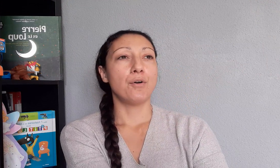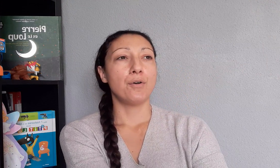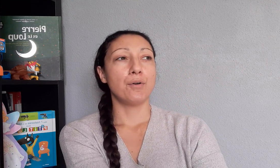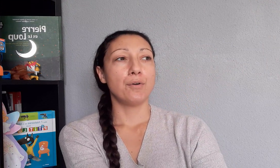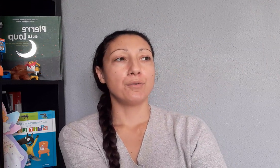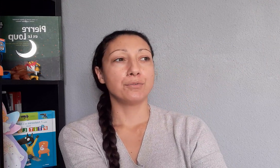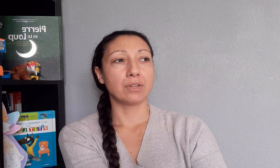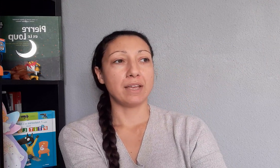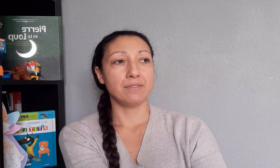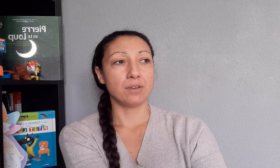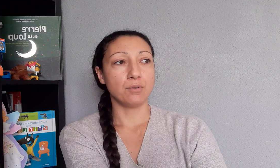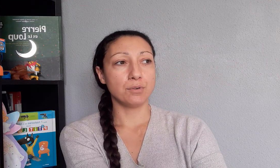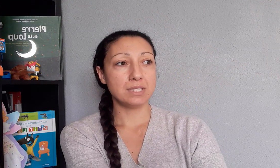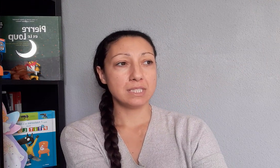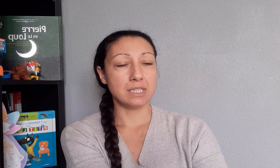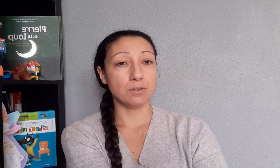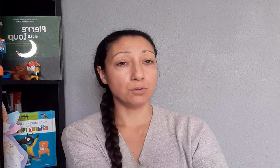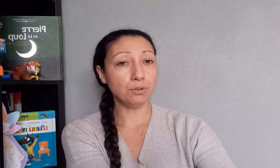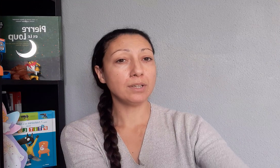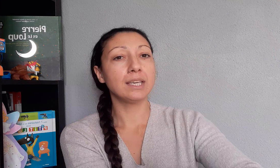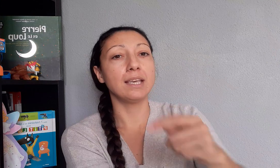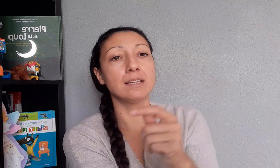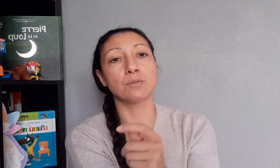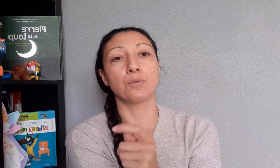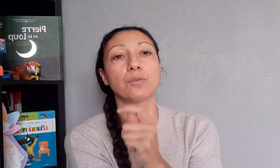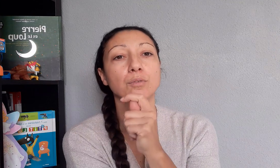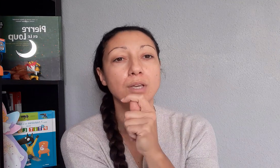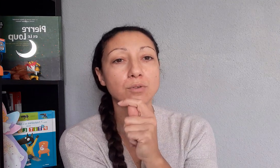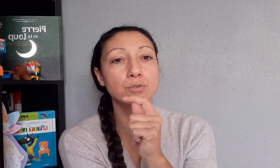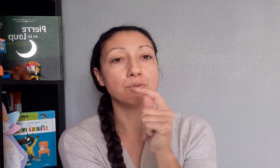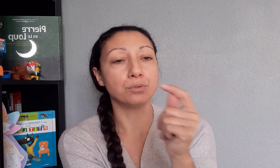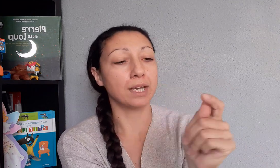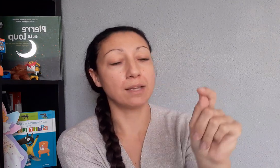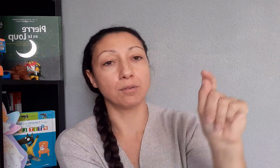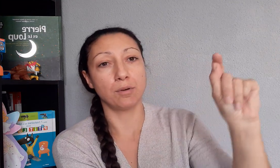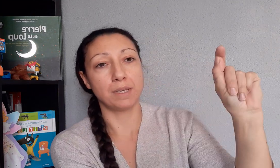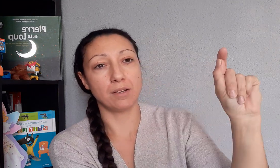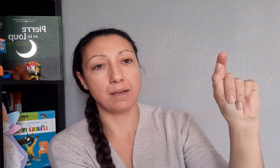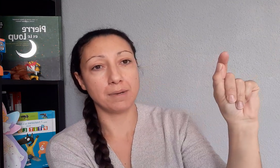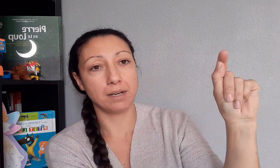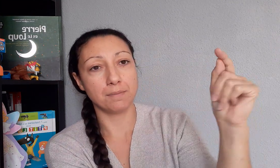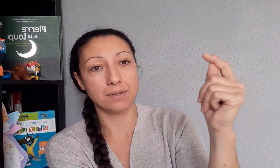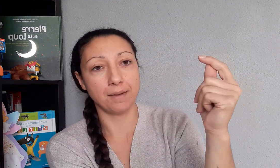Après, vous en avez aussi d'autres qui sont, est-ce que tu voudrais, donc en mettant la main comme ça,